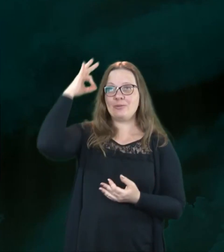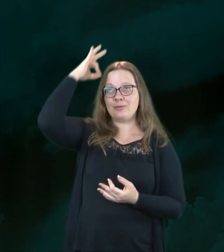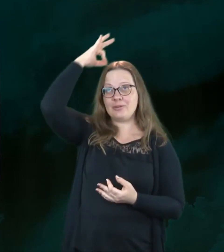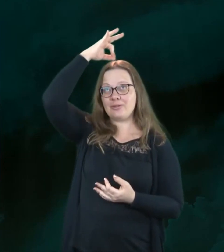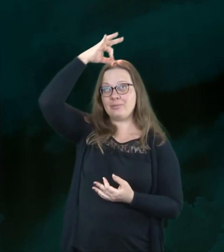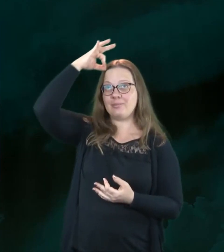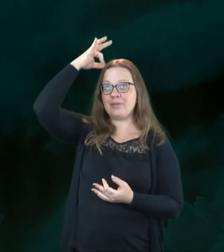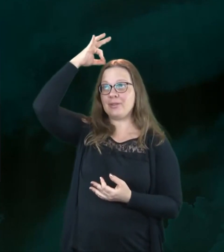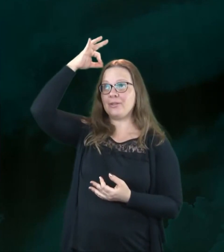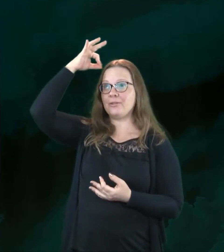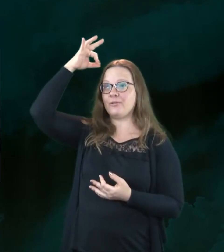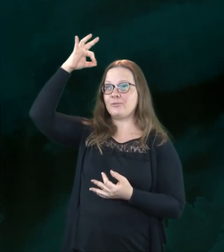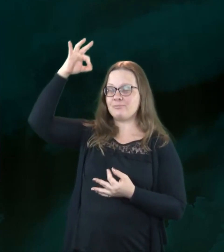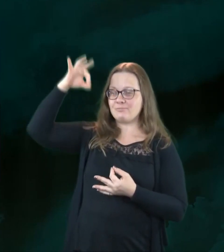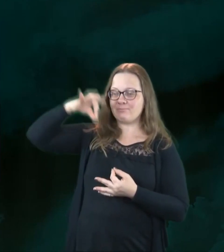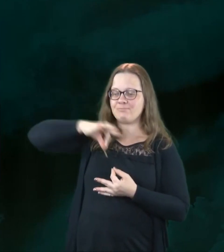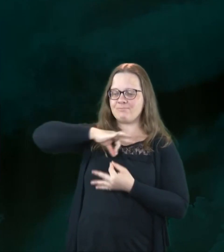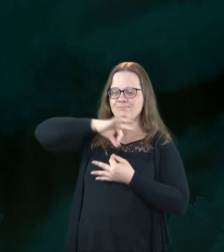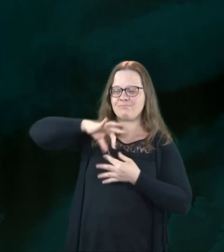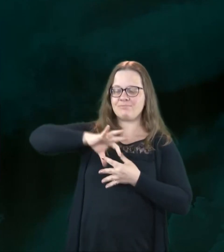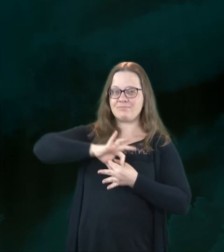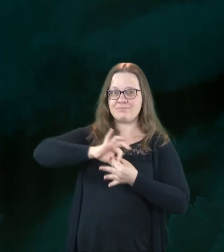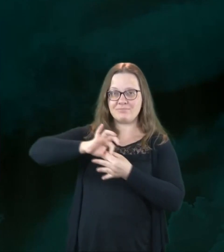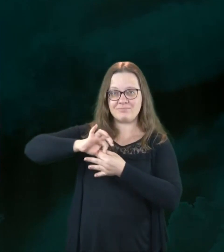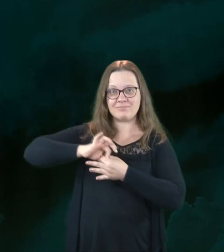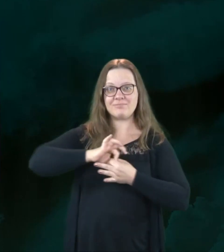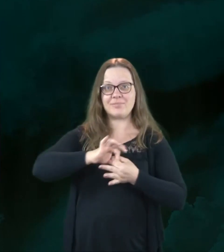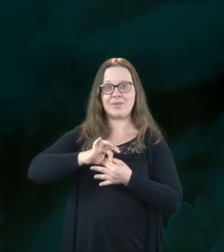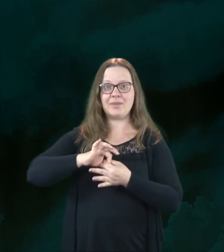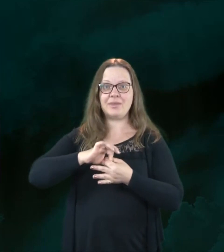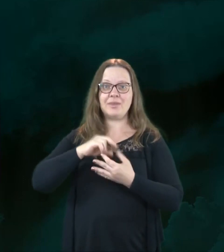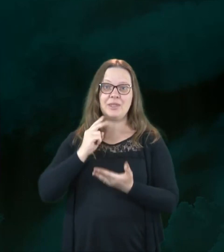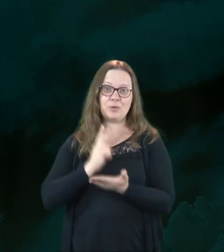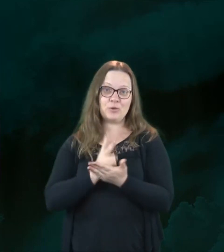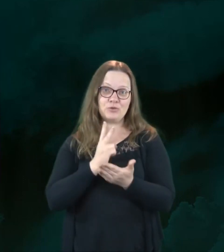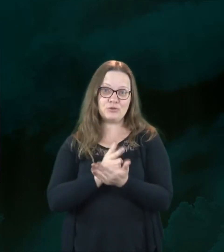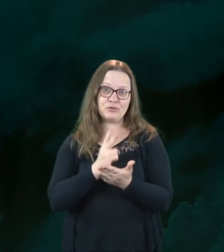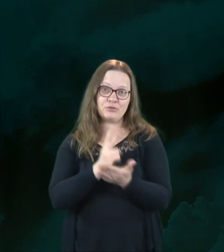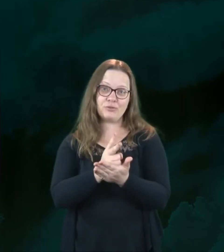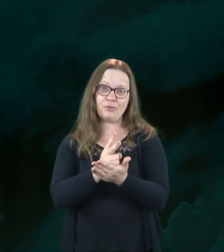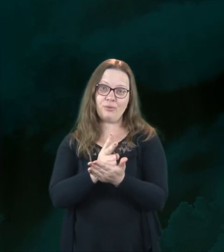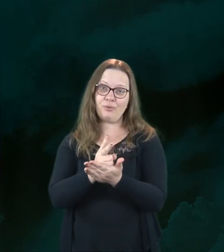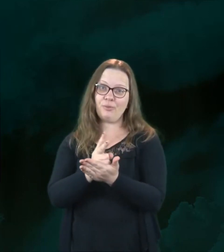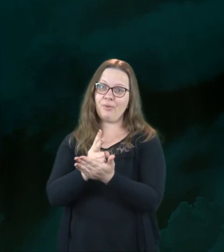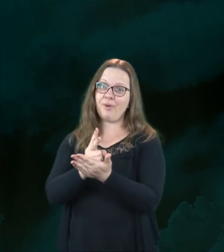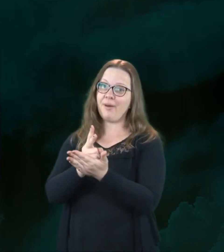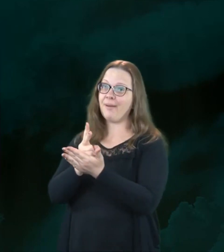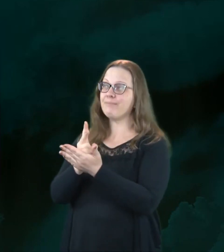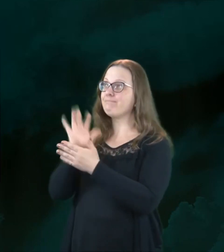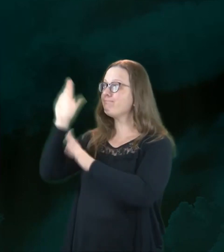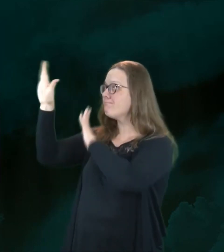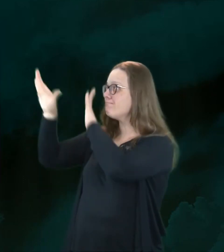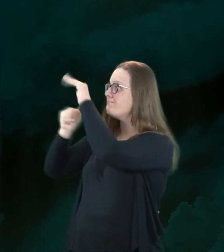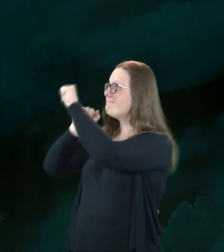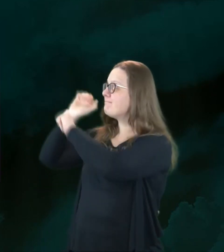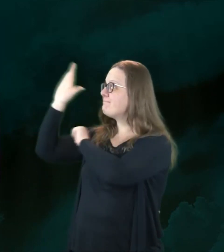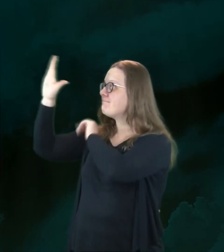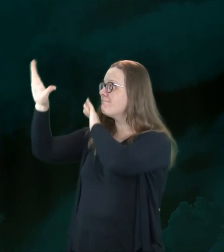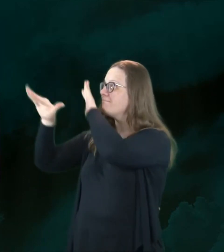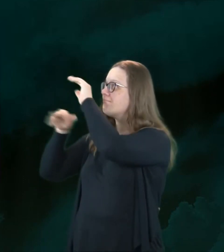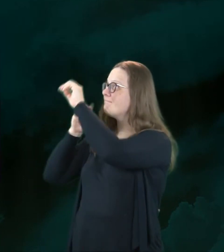tanto você receber a vida e natureza de Deus, a vontade de Deus é esta, de encher você